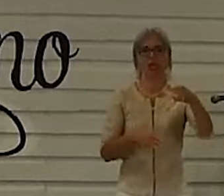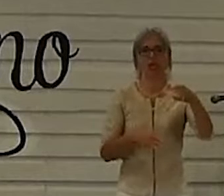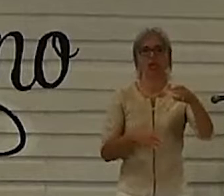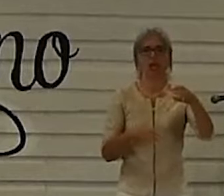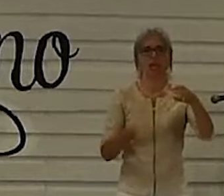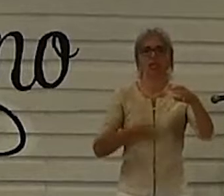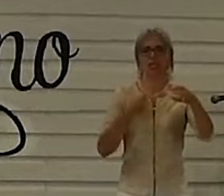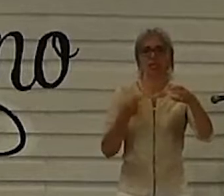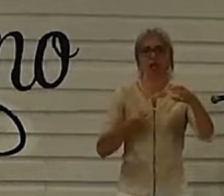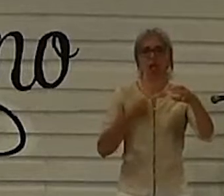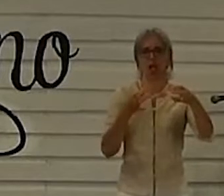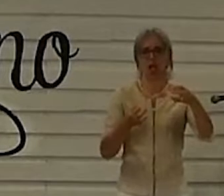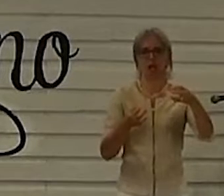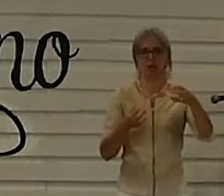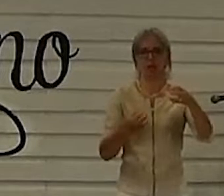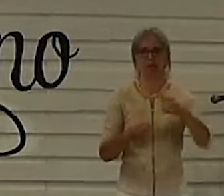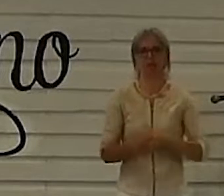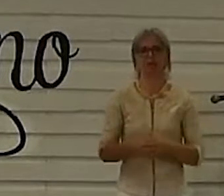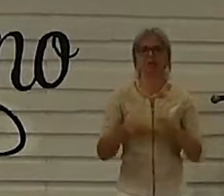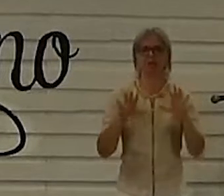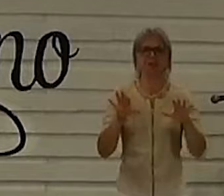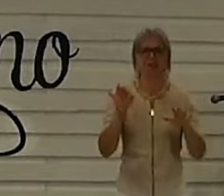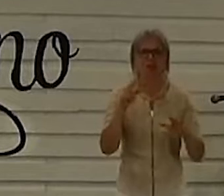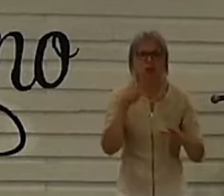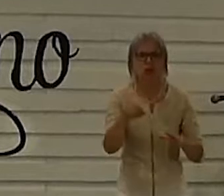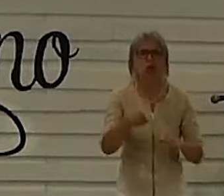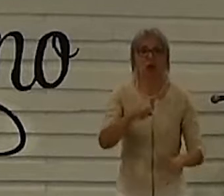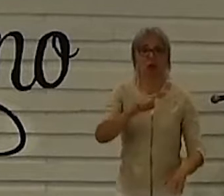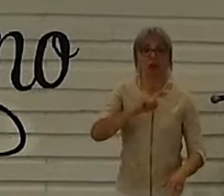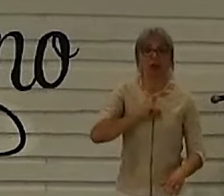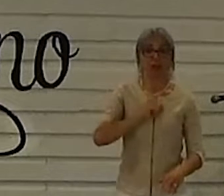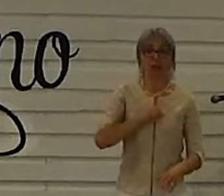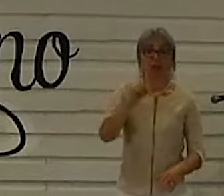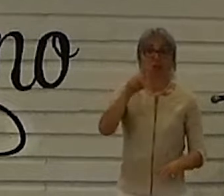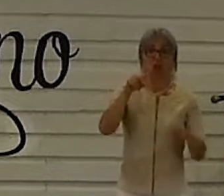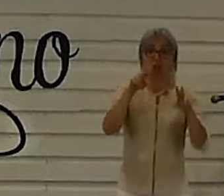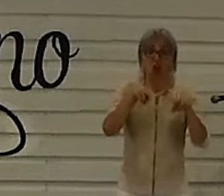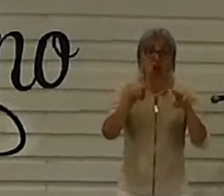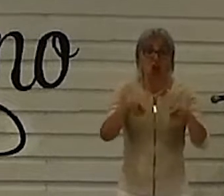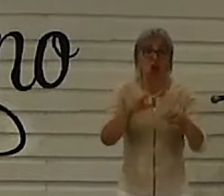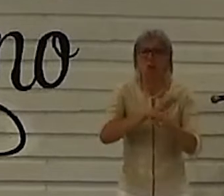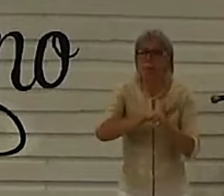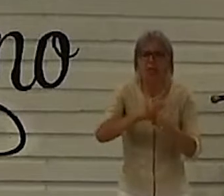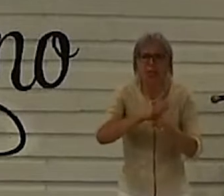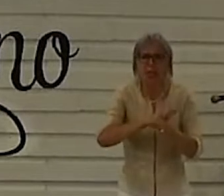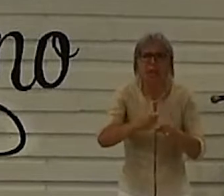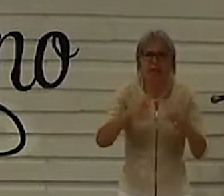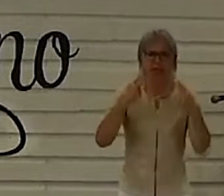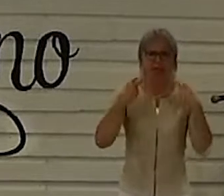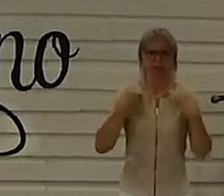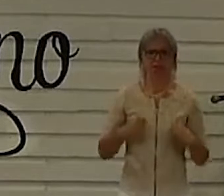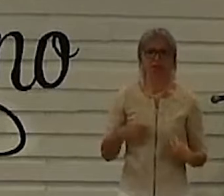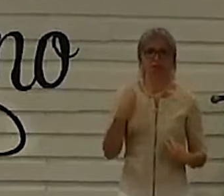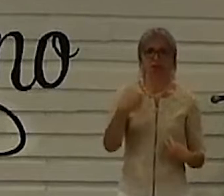Ma se noi crediamo che il Signore ha il pieno controllo sulla nostra vita, questo diventa niente.